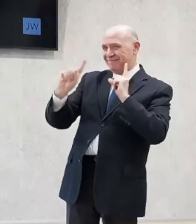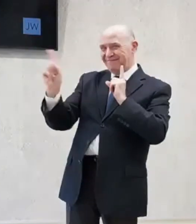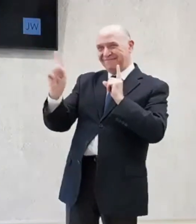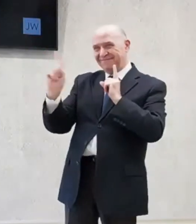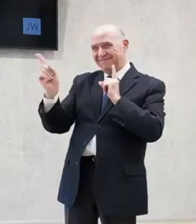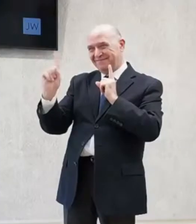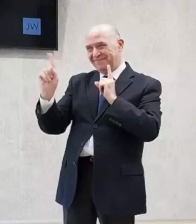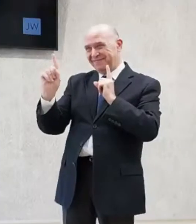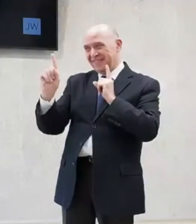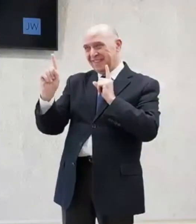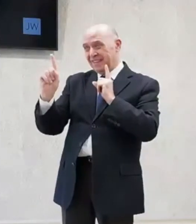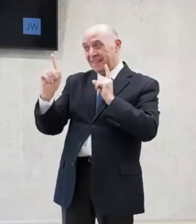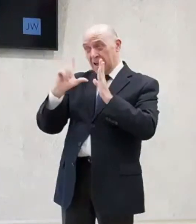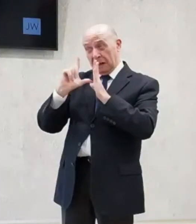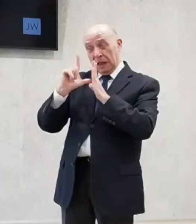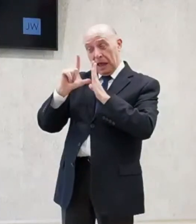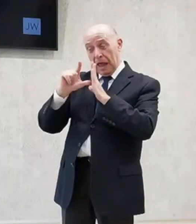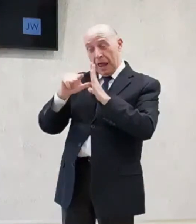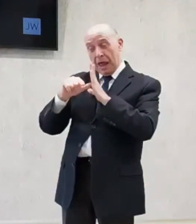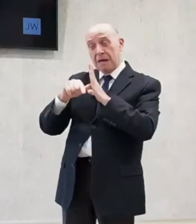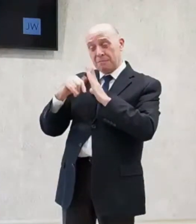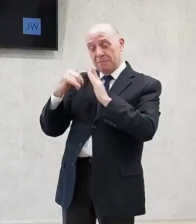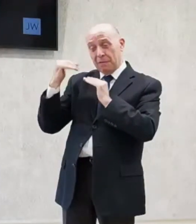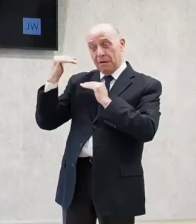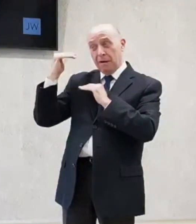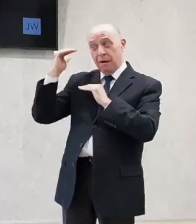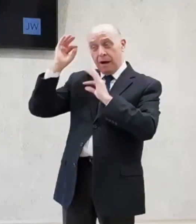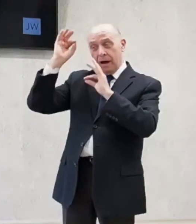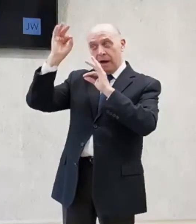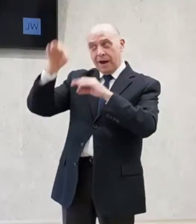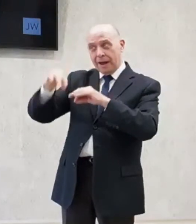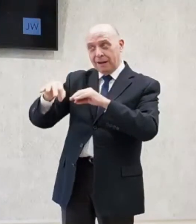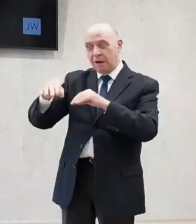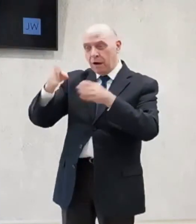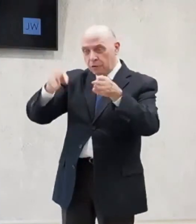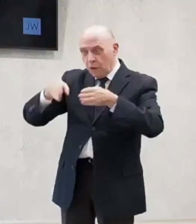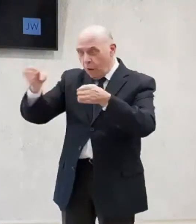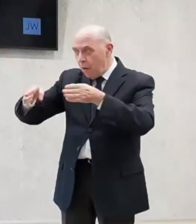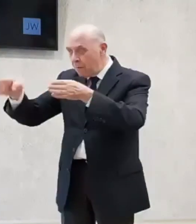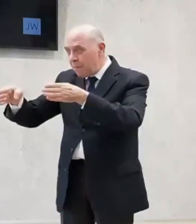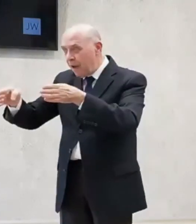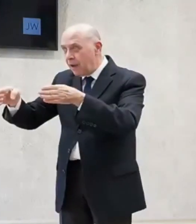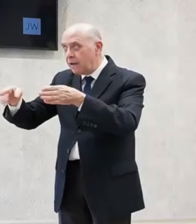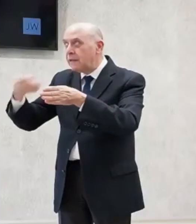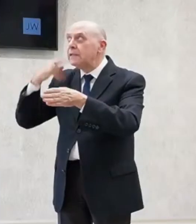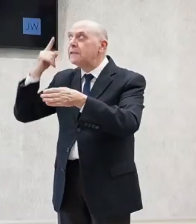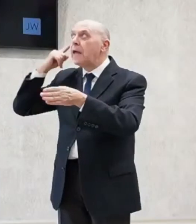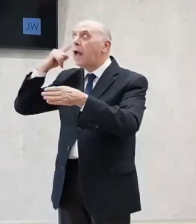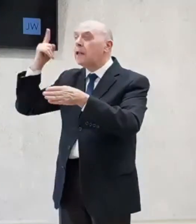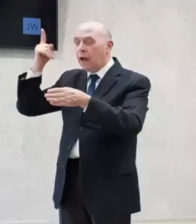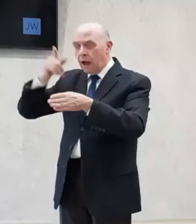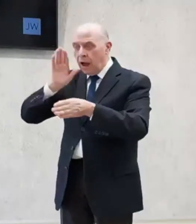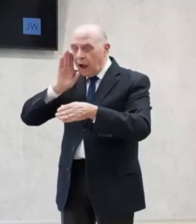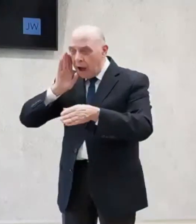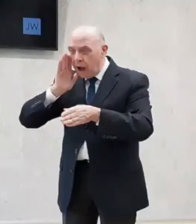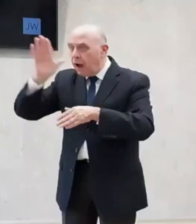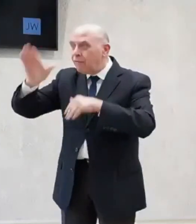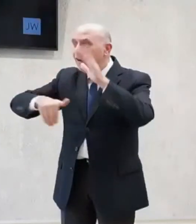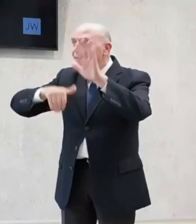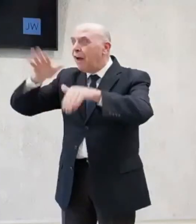tutti quelli che sono nelle tombe commemorative uteranno la sua voce e ne usciranno e ne